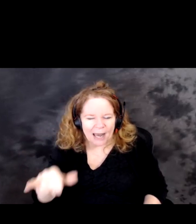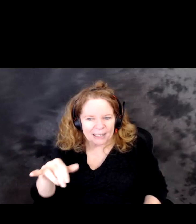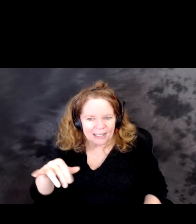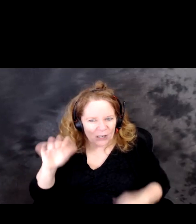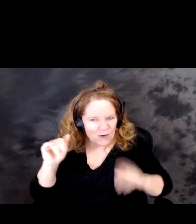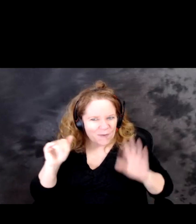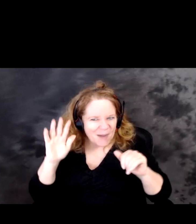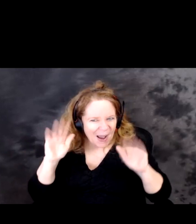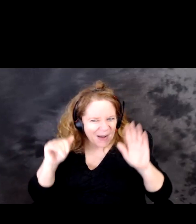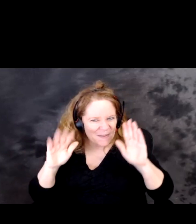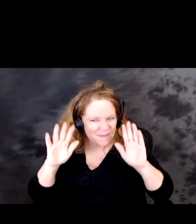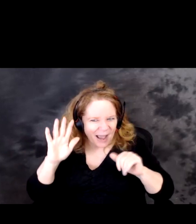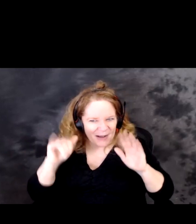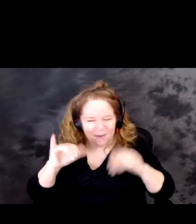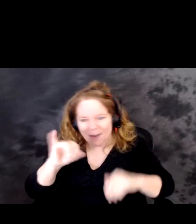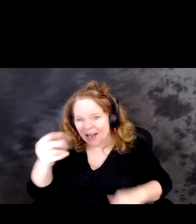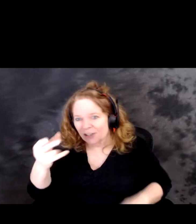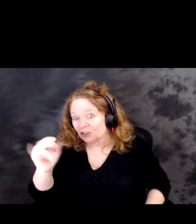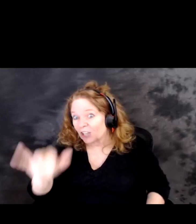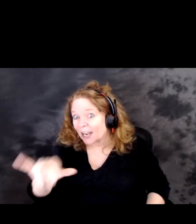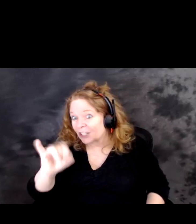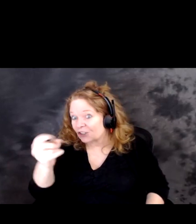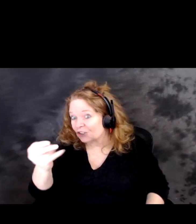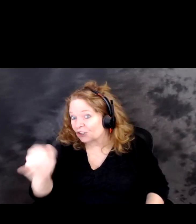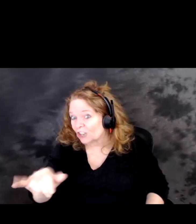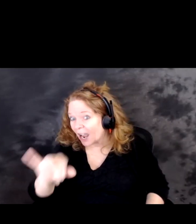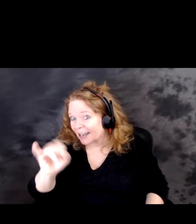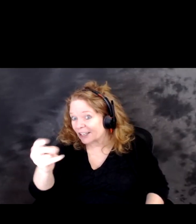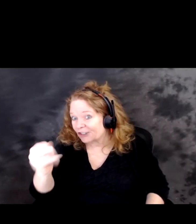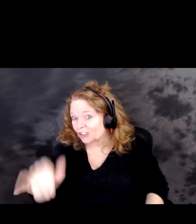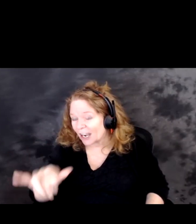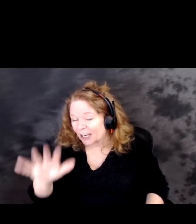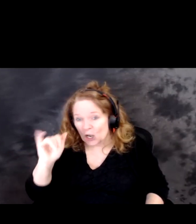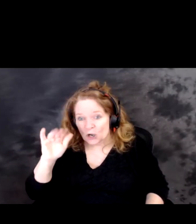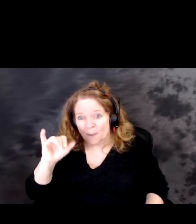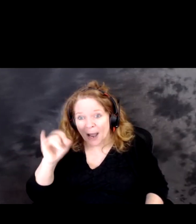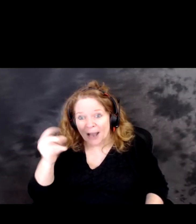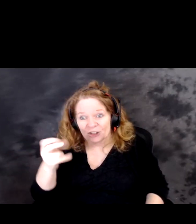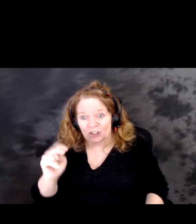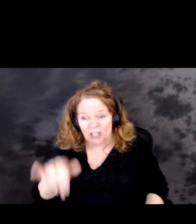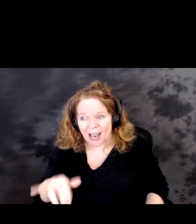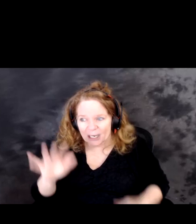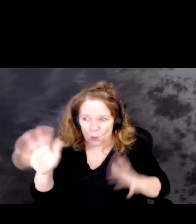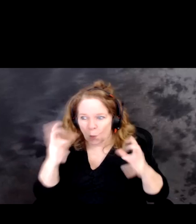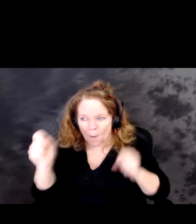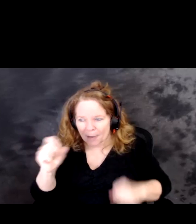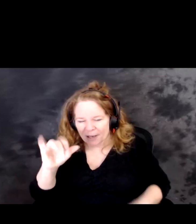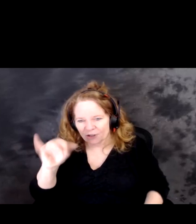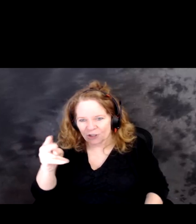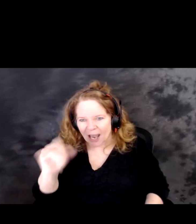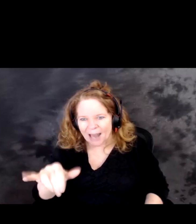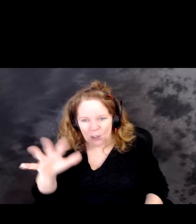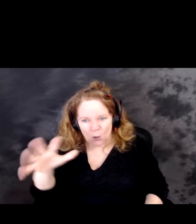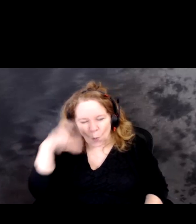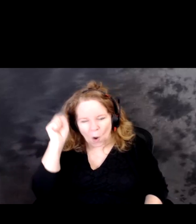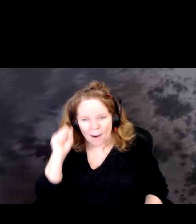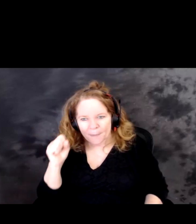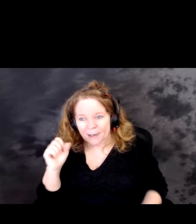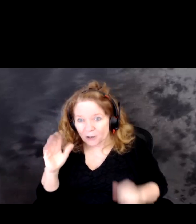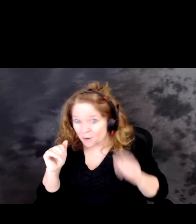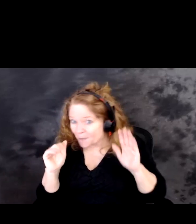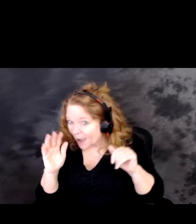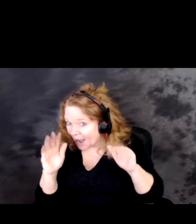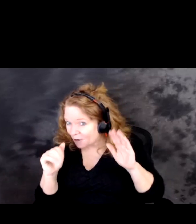Johnny. Adiós, adiós, Johnny. Adiós, adiós, adiós, Johnny. Adiós,